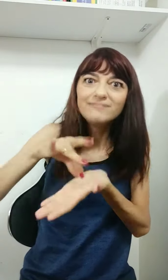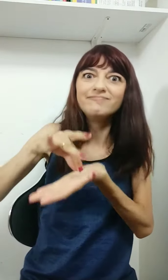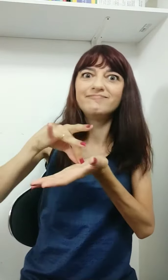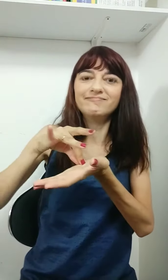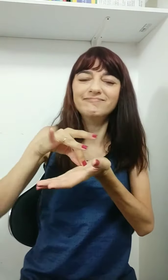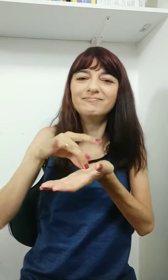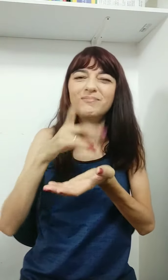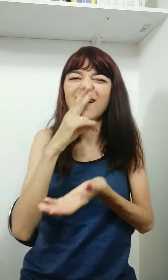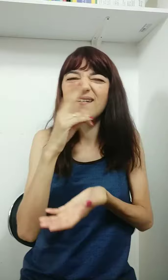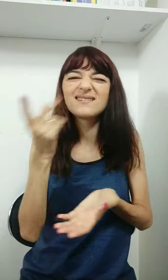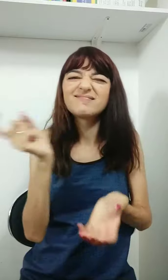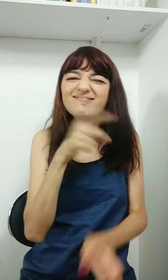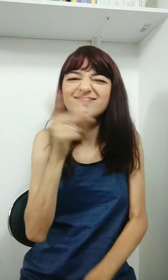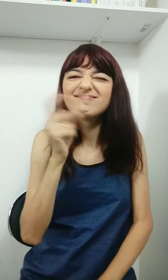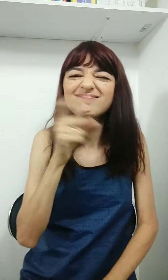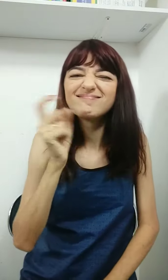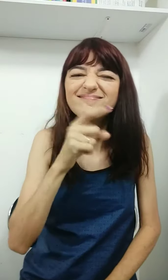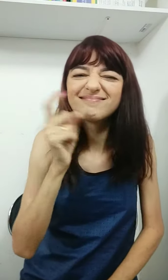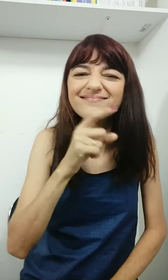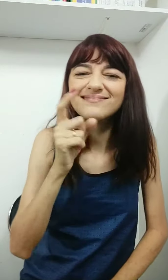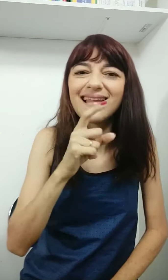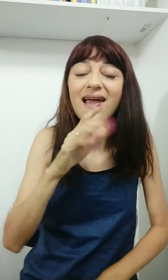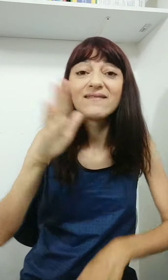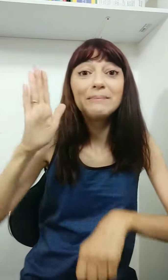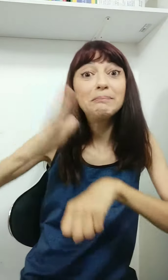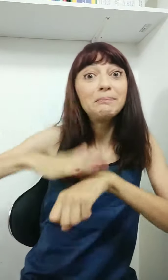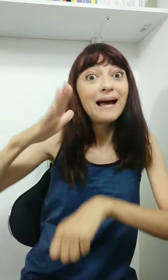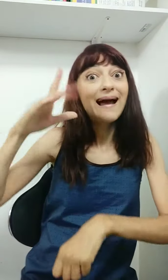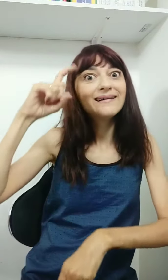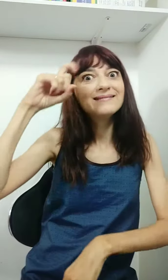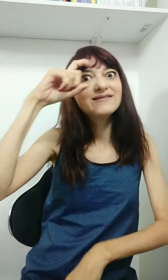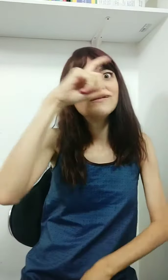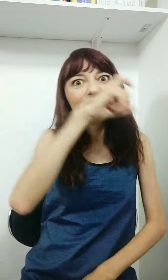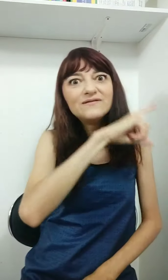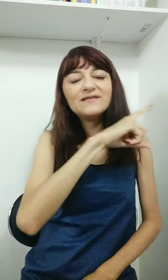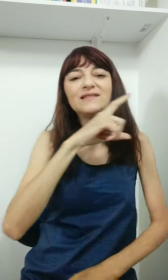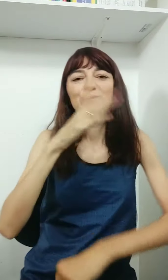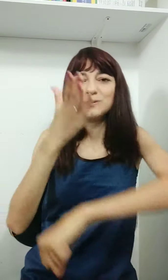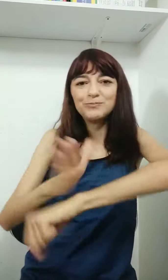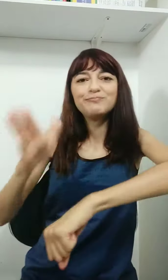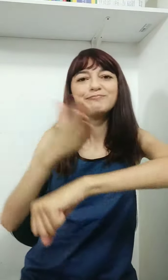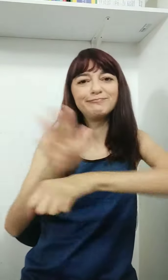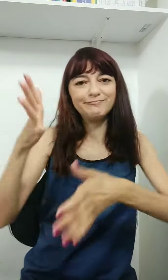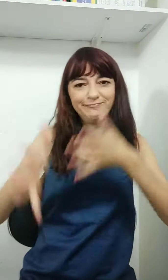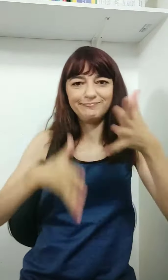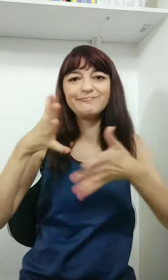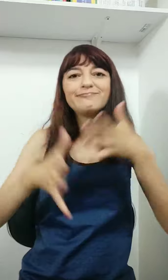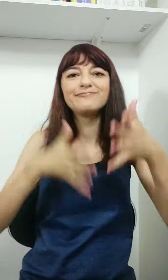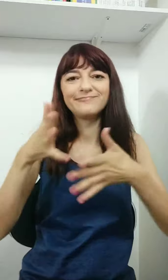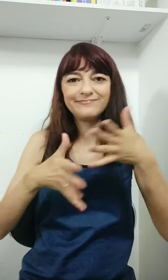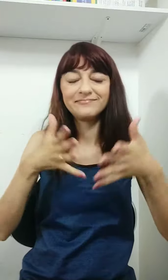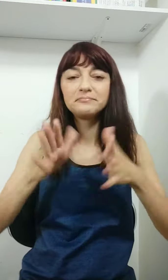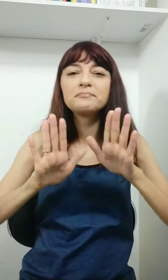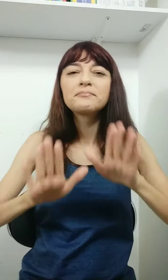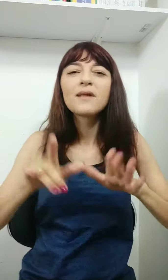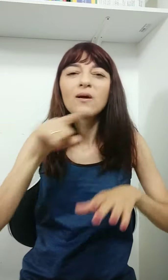muitas expressões, mas às vezes falta aquela naturalidade, parece que vocês estão falando algo de forma que não é